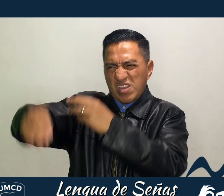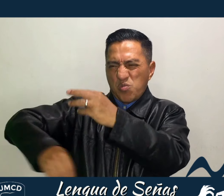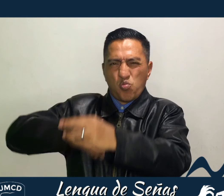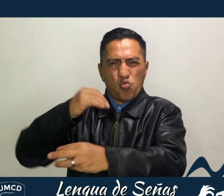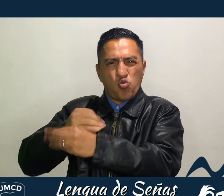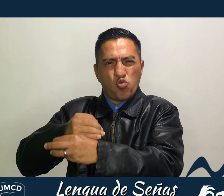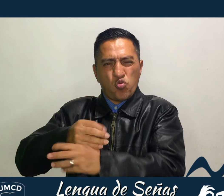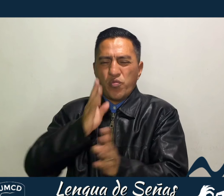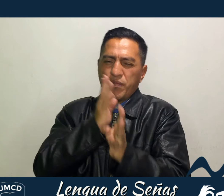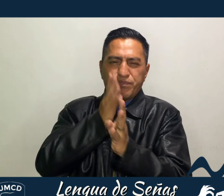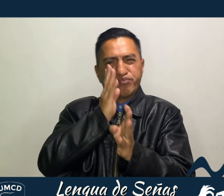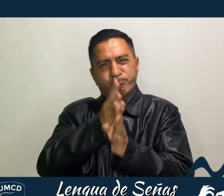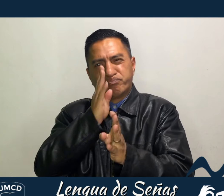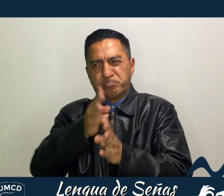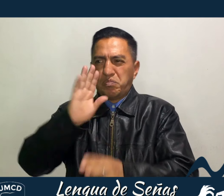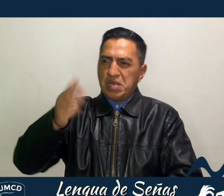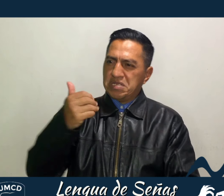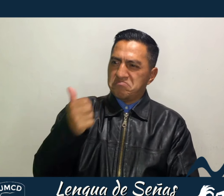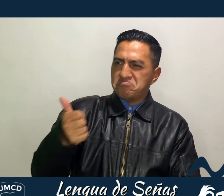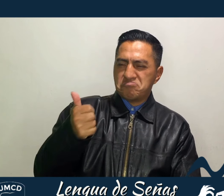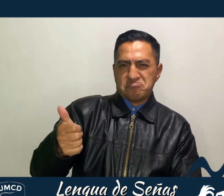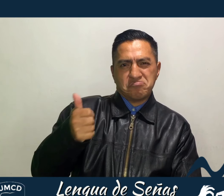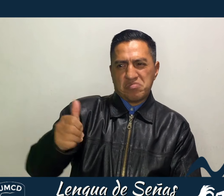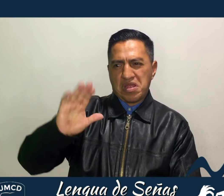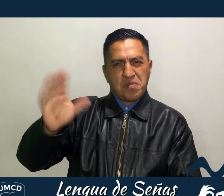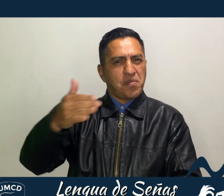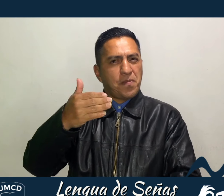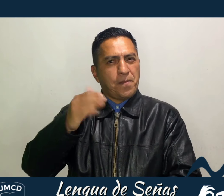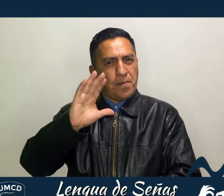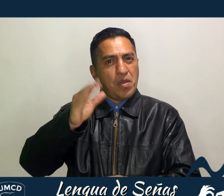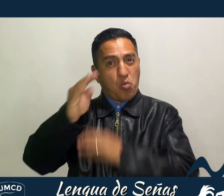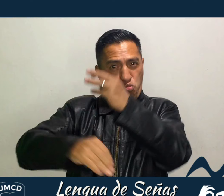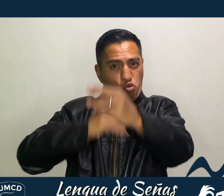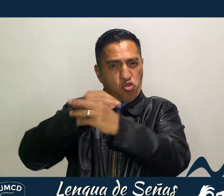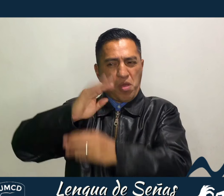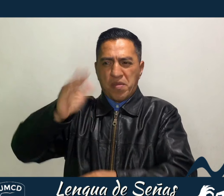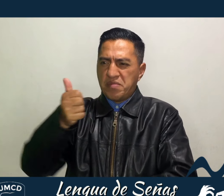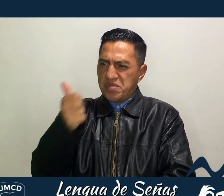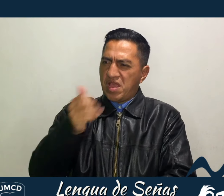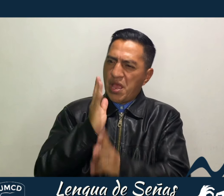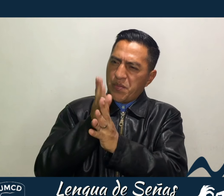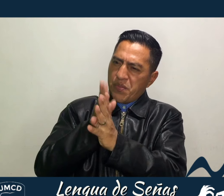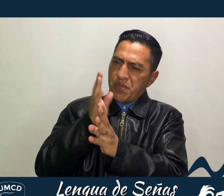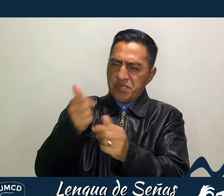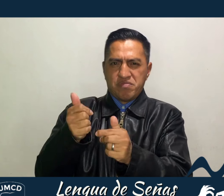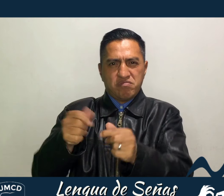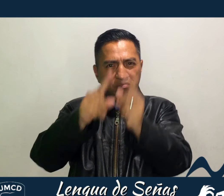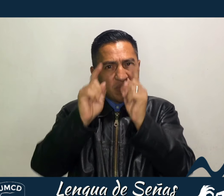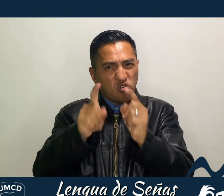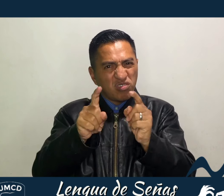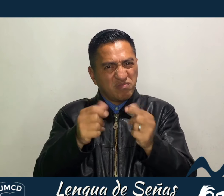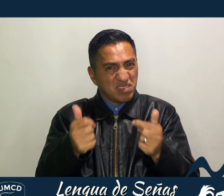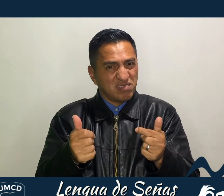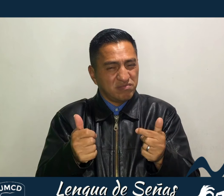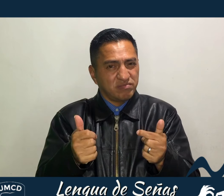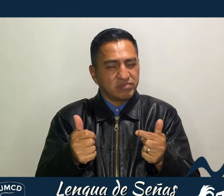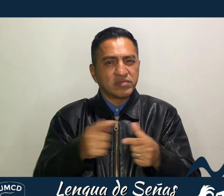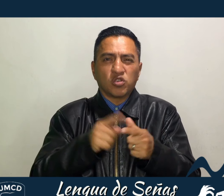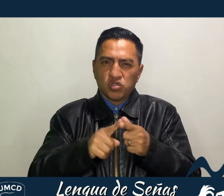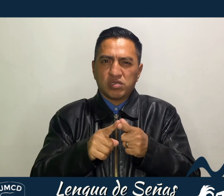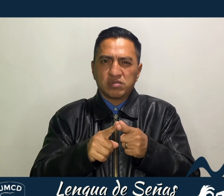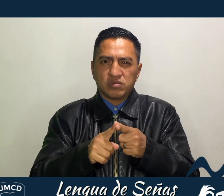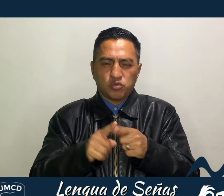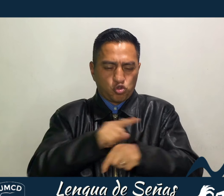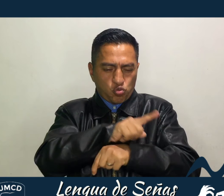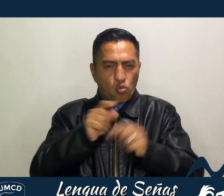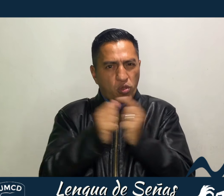métodos humanísticos que parecen tener más credibilidad y aceptación en el mundo hoy? Pues el día de hoy acá